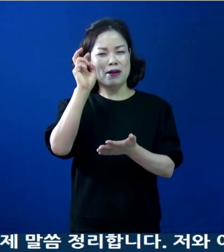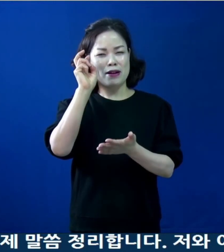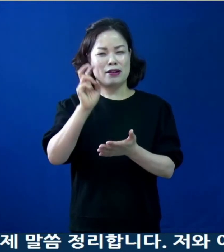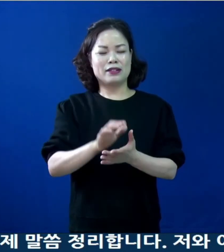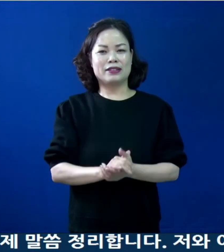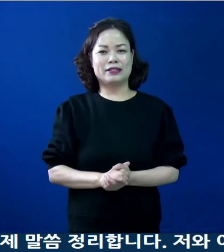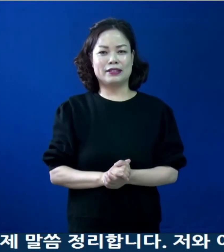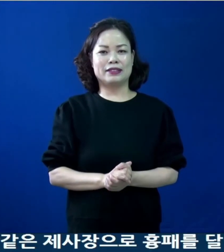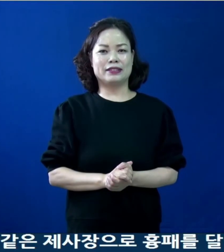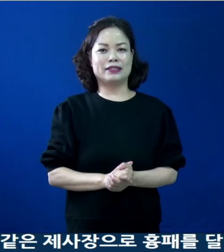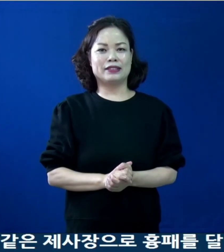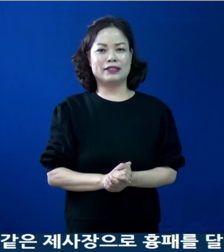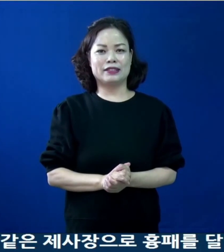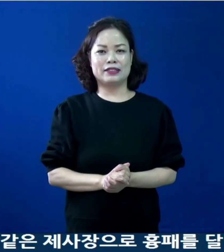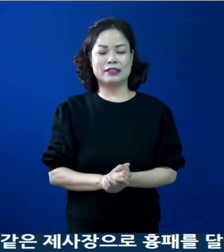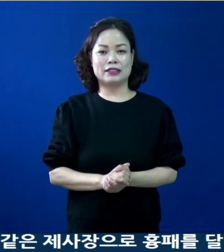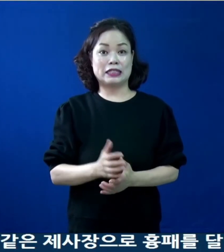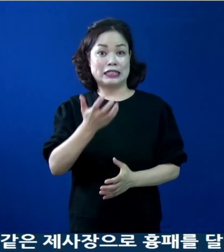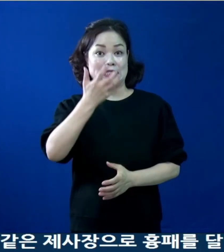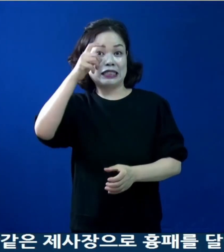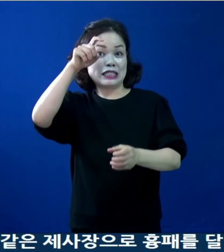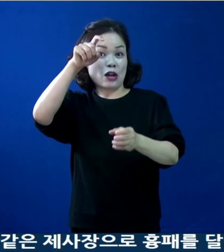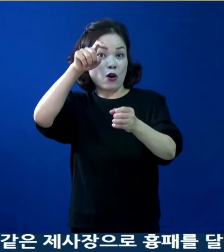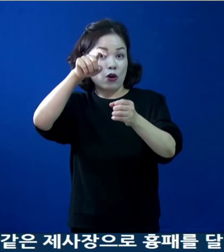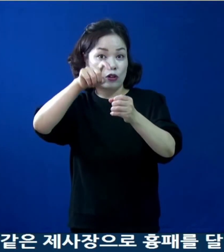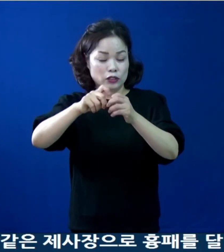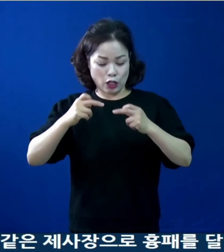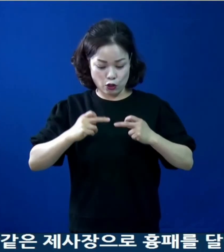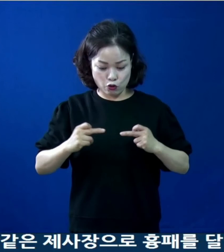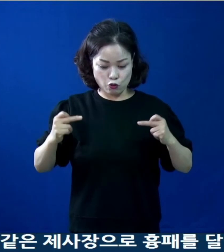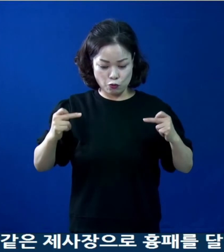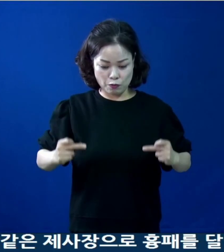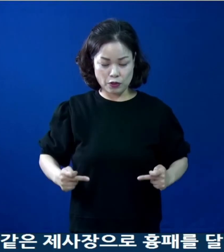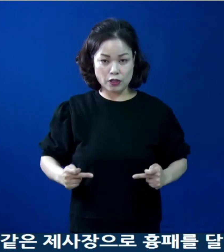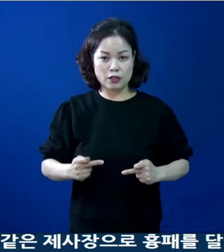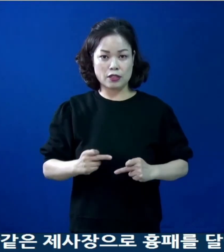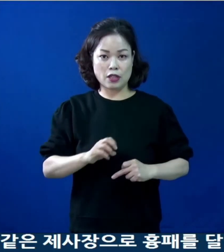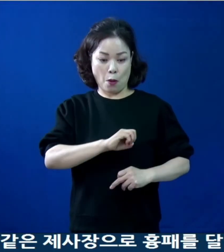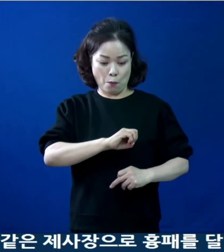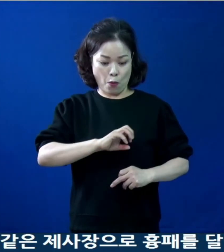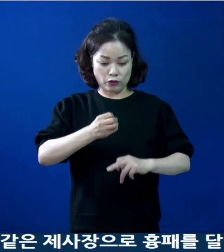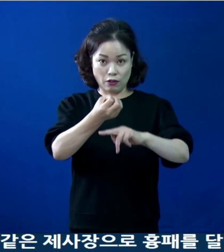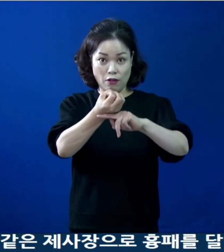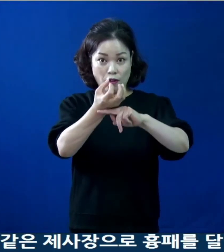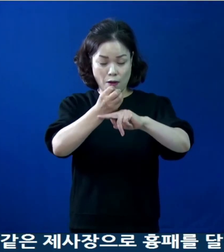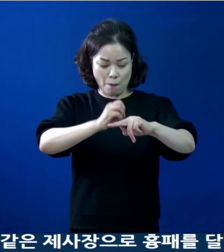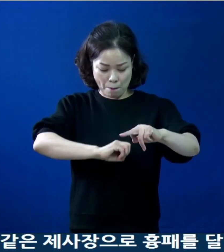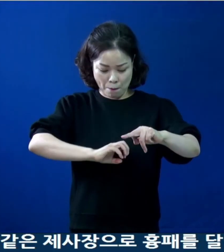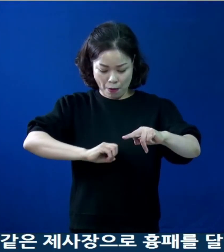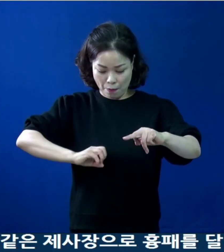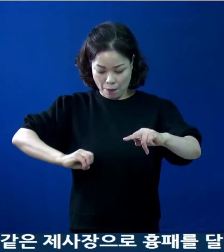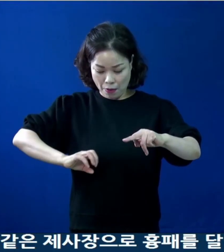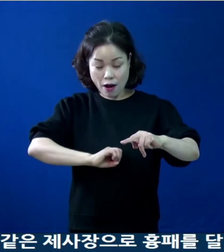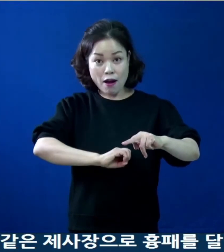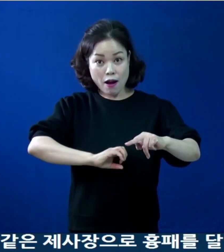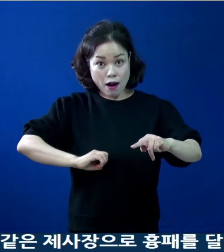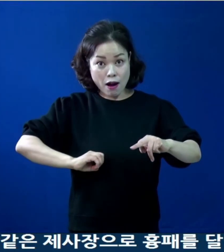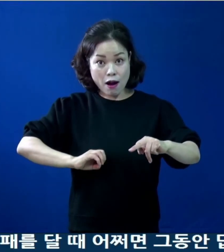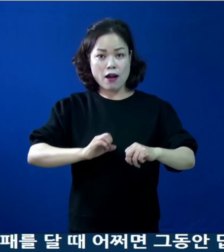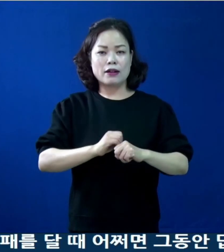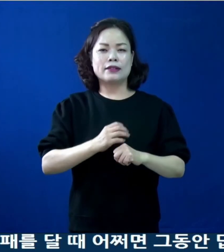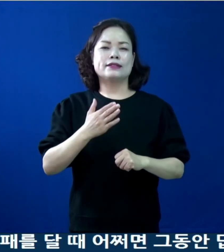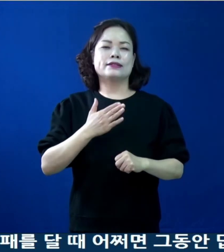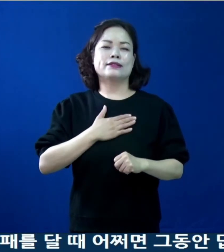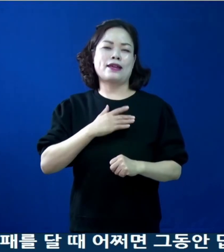소망합니다. 이 영적 흉패에 보석이 달려 있습니다. 이 보석은